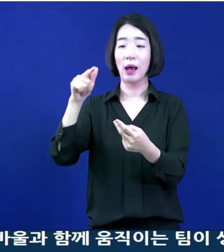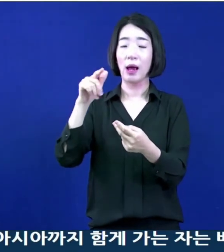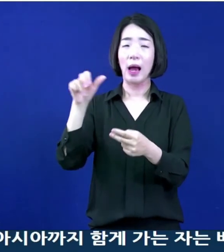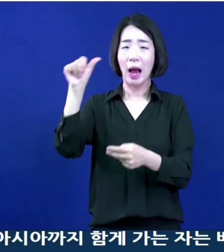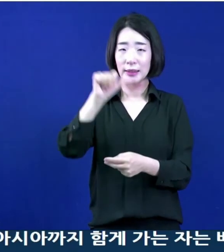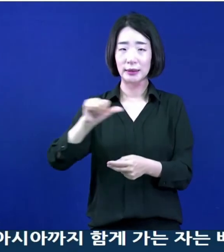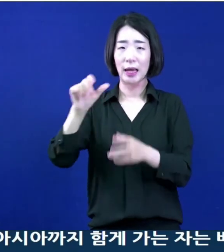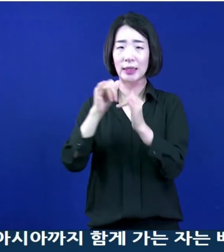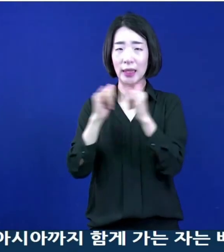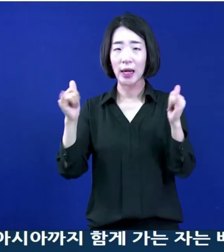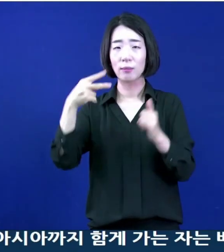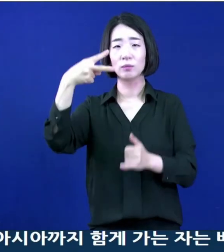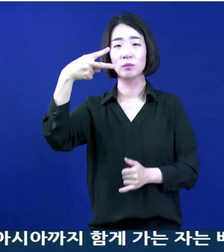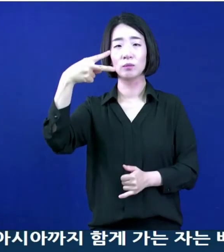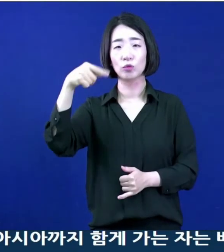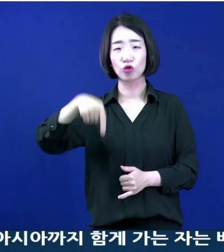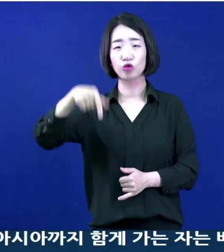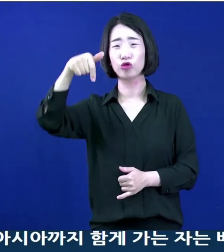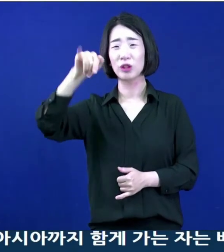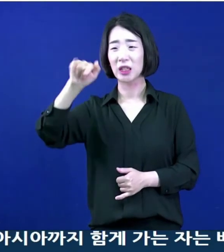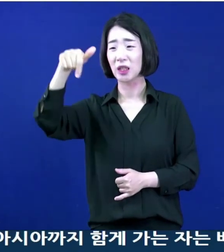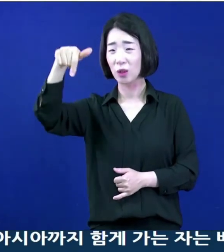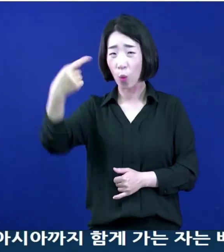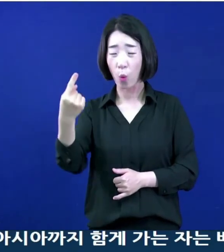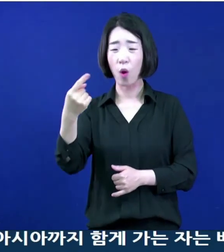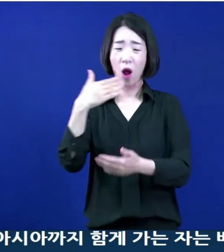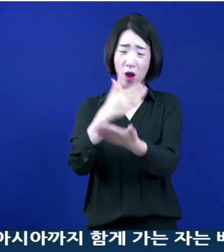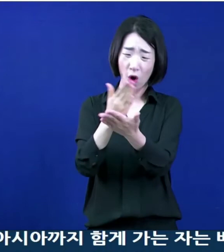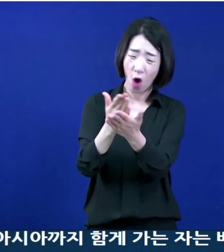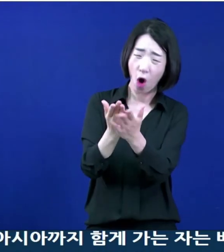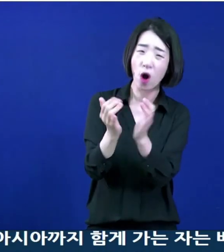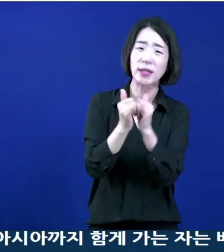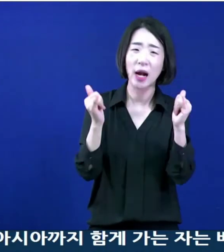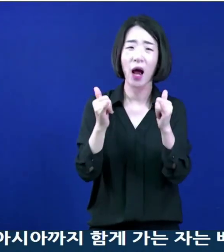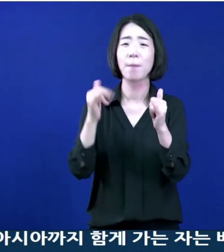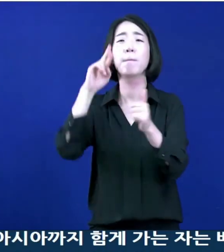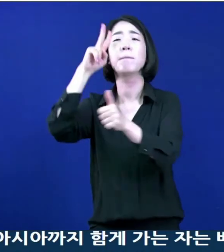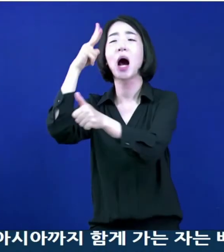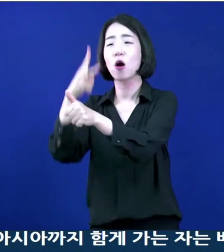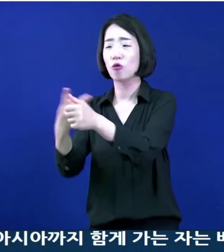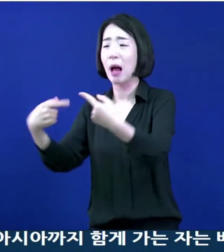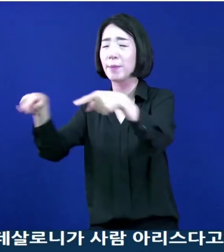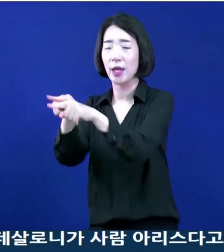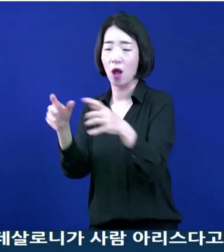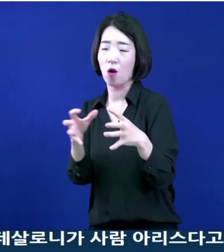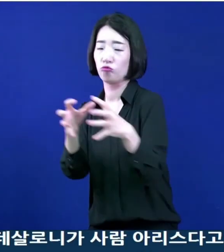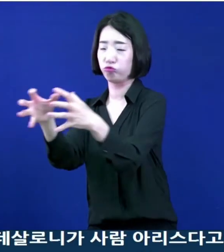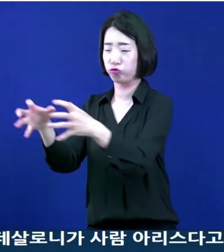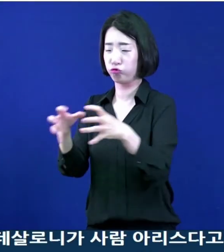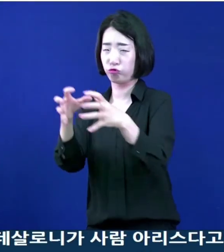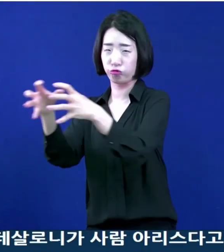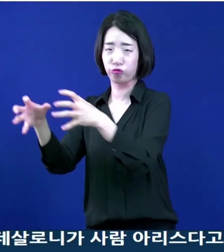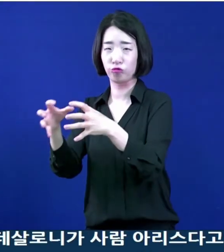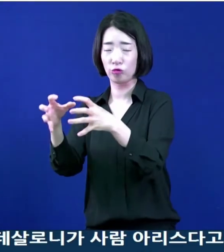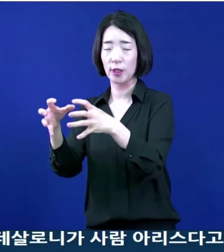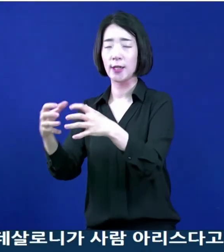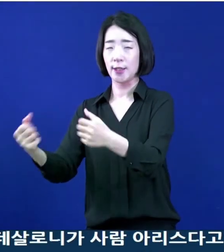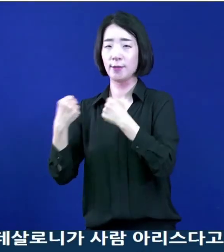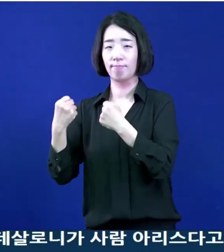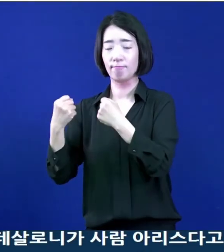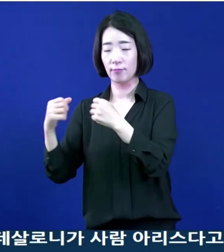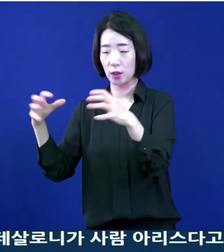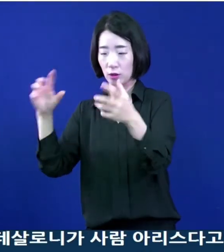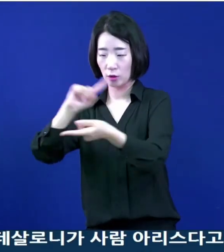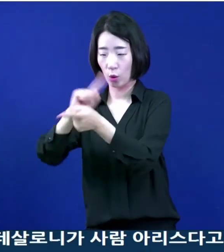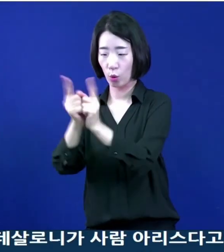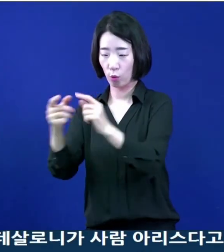사람 두기고와 드로비모, 얼마나 많은 사람이 있다. 이 사람들이 나중에 바울과 다 끝까지 같이 움직여요. 끝까지. 아리스다고는 로마의 감옥에